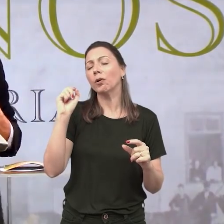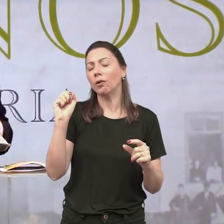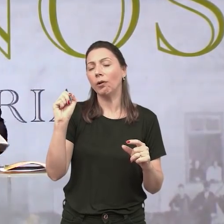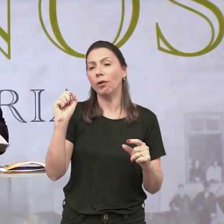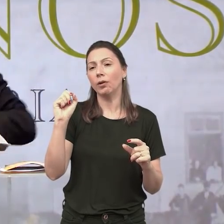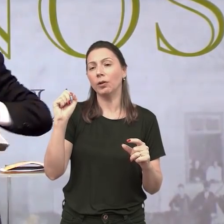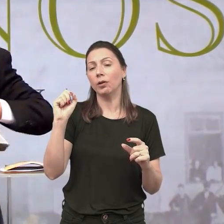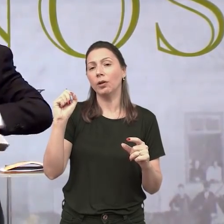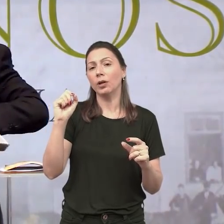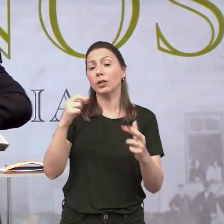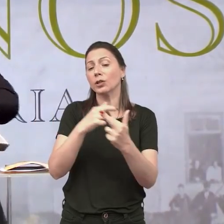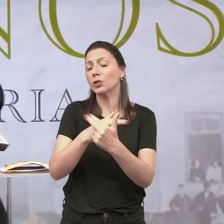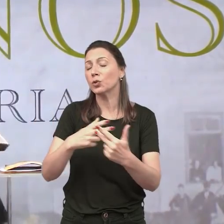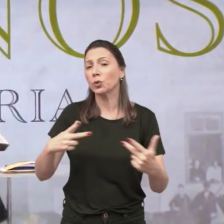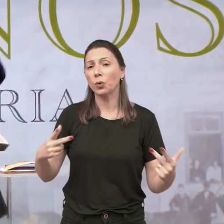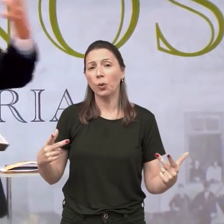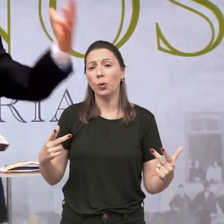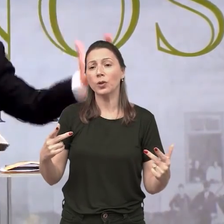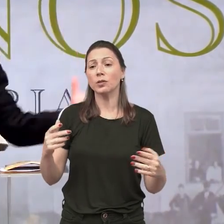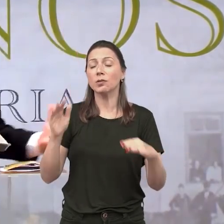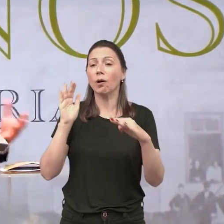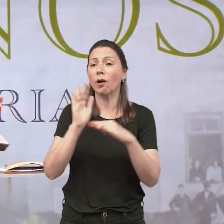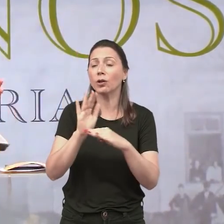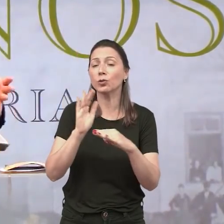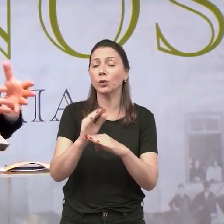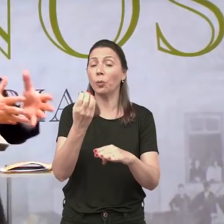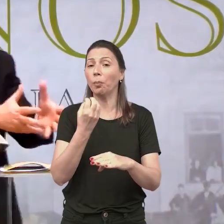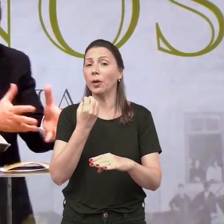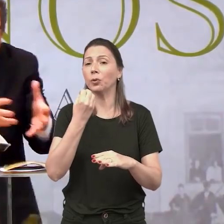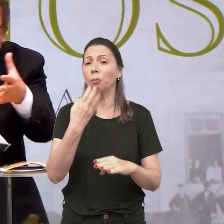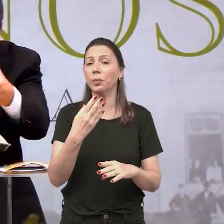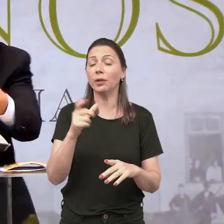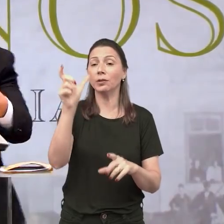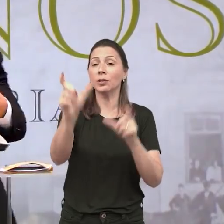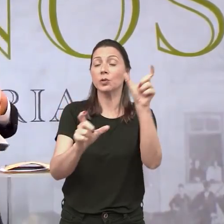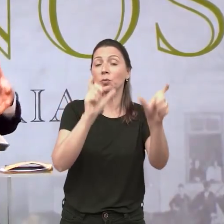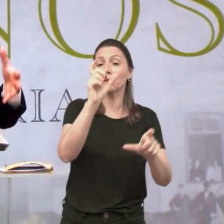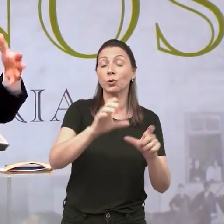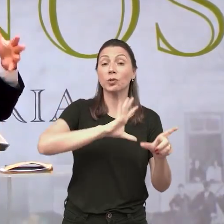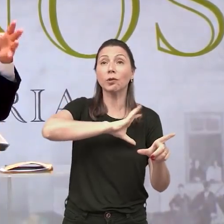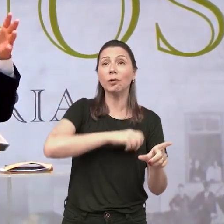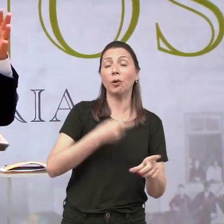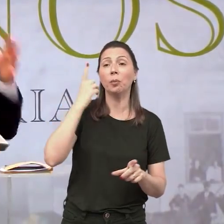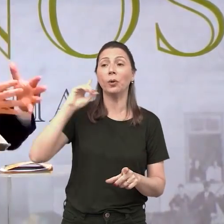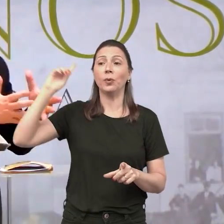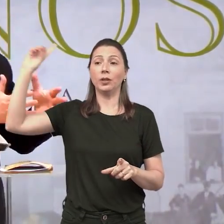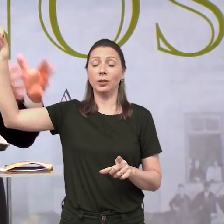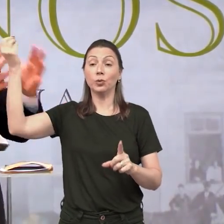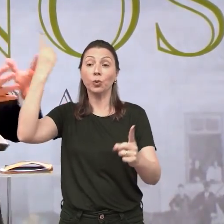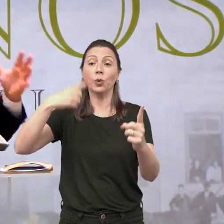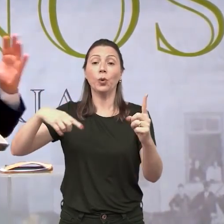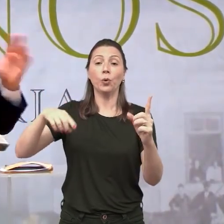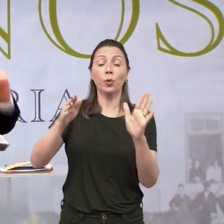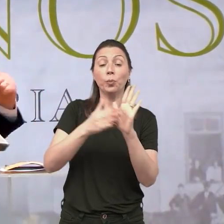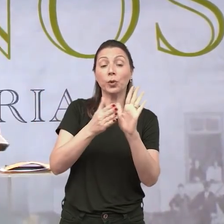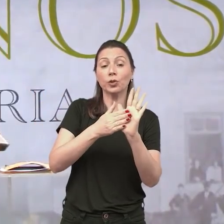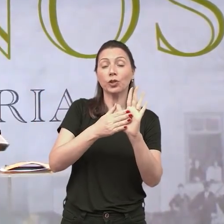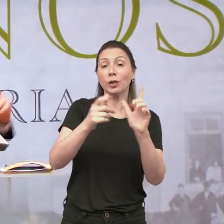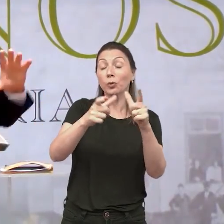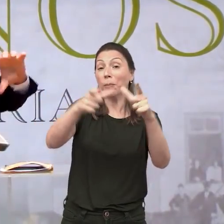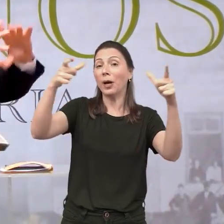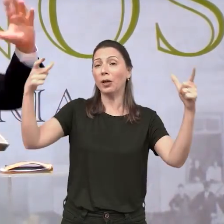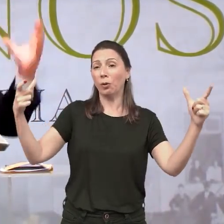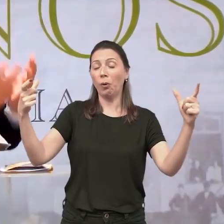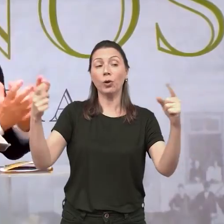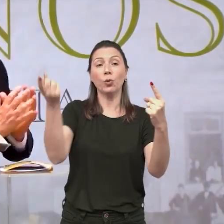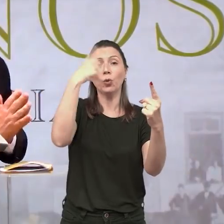vida e todas as coisas cooperam para o bem daqueles que amam a Deus, porque o projeto maior é fazer de nós pequenos cristos,